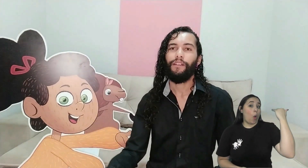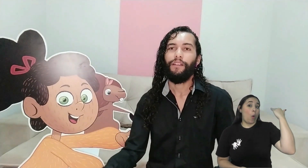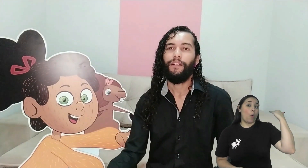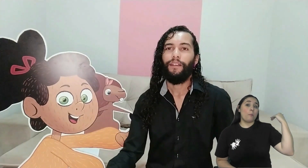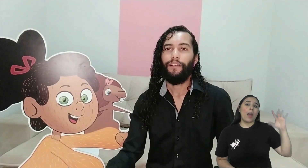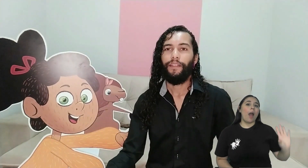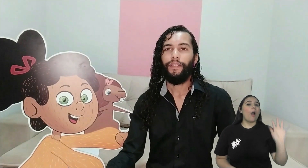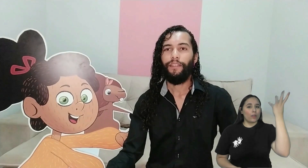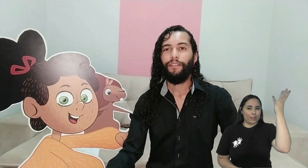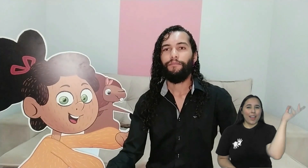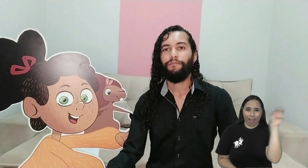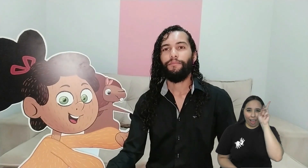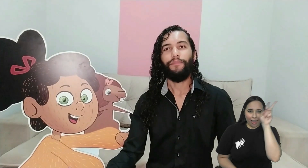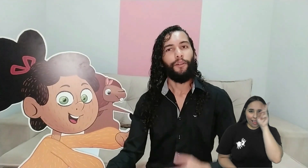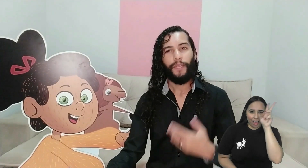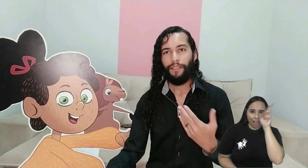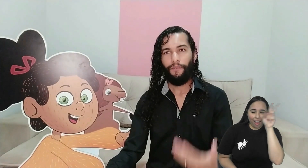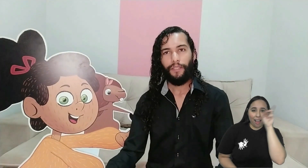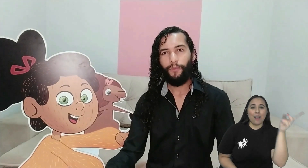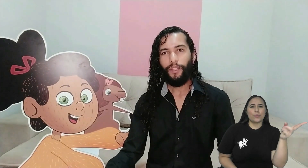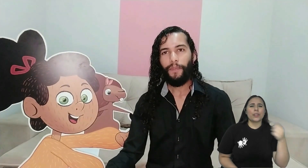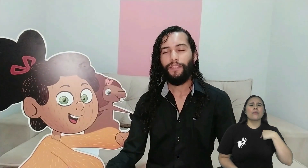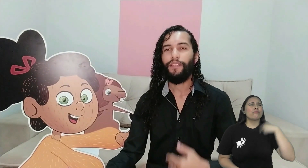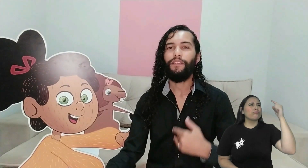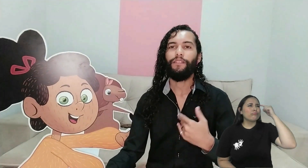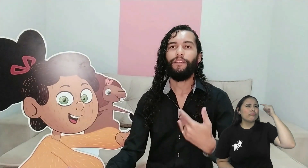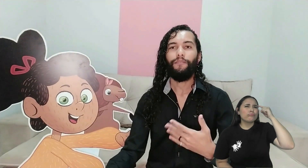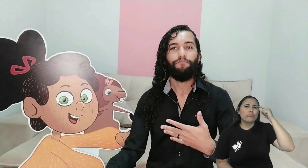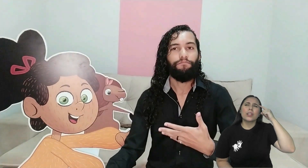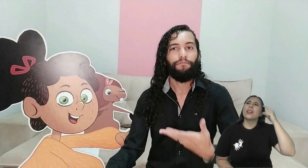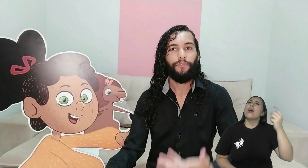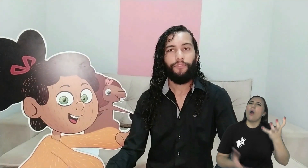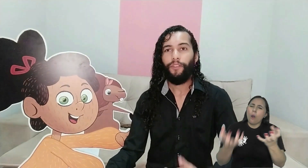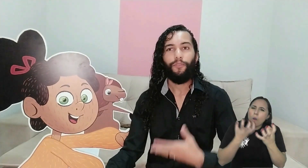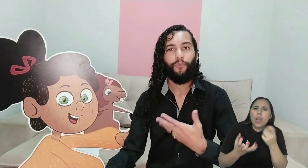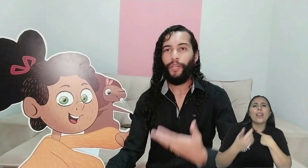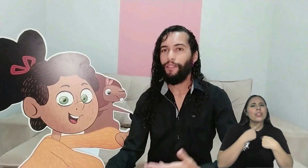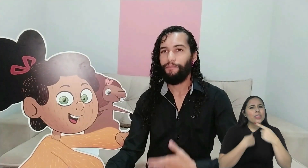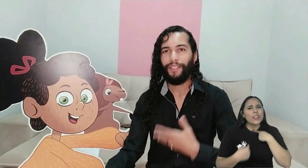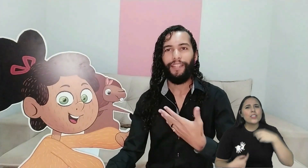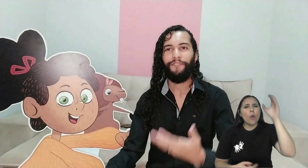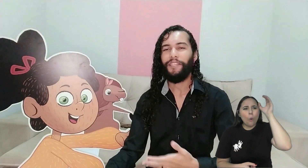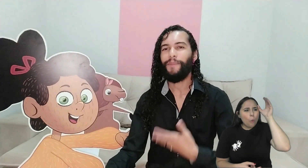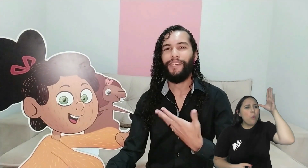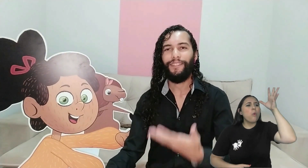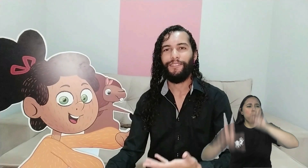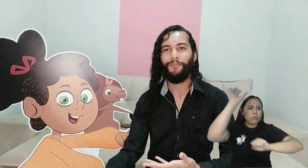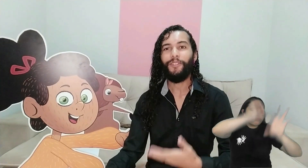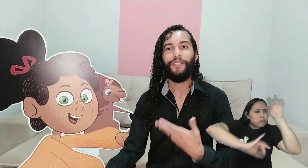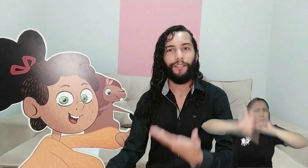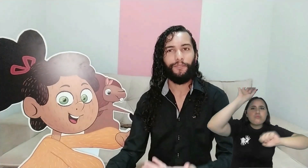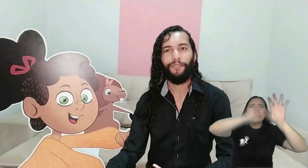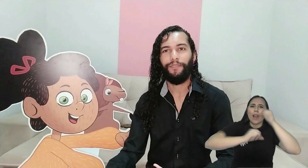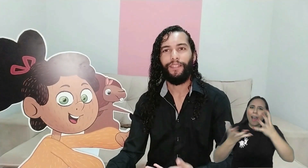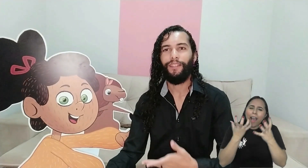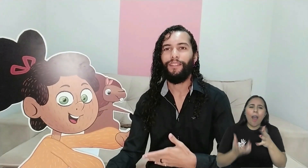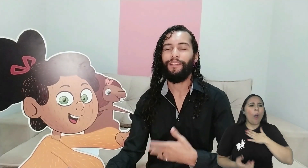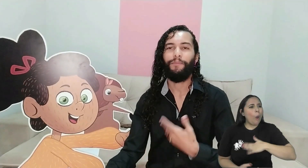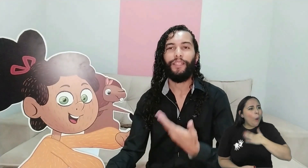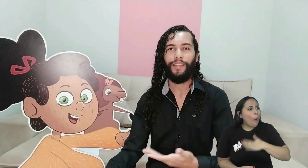E eu precisei fazer muita pesquisa e fui cada vez mais gostando e me